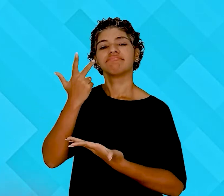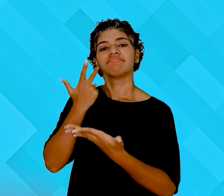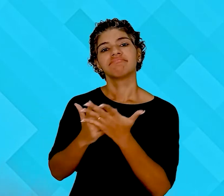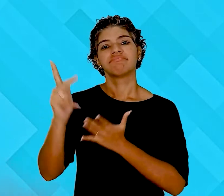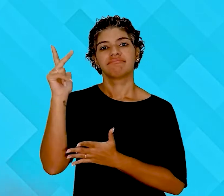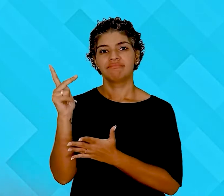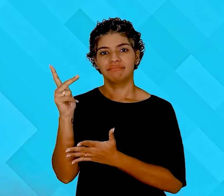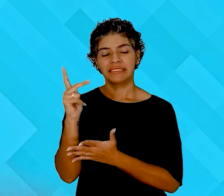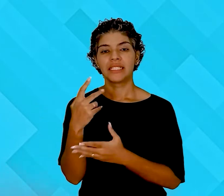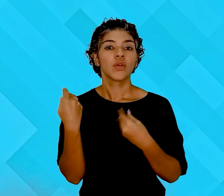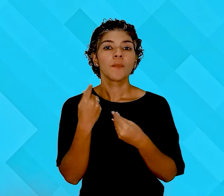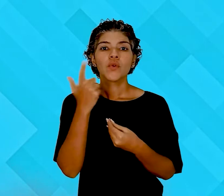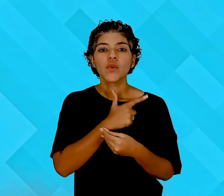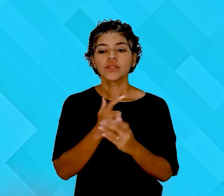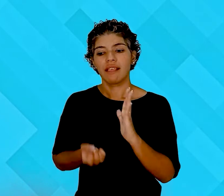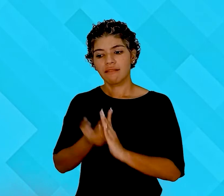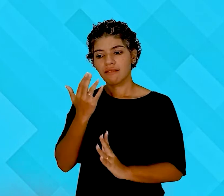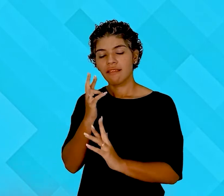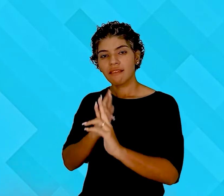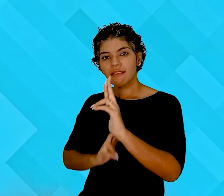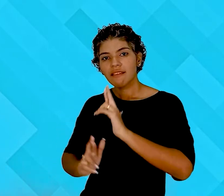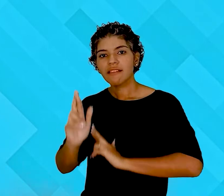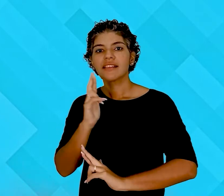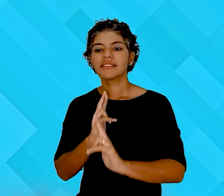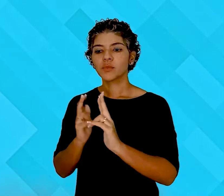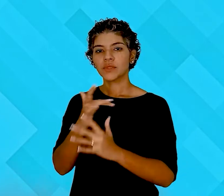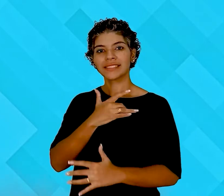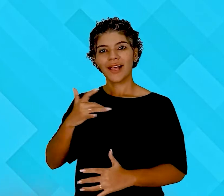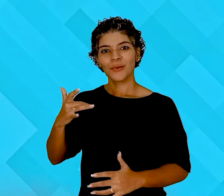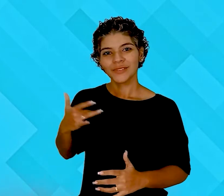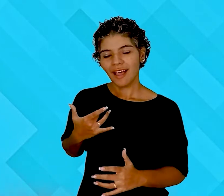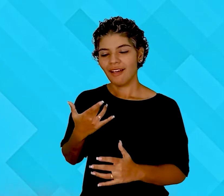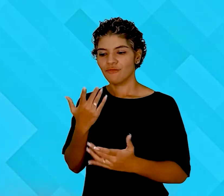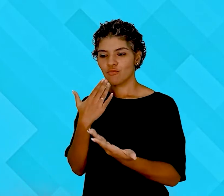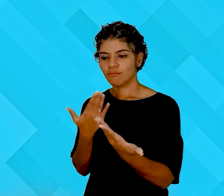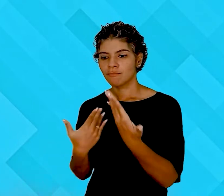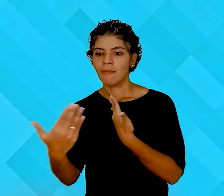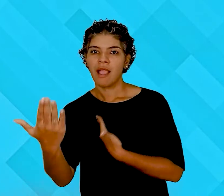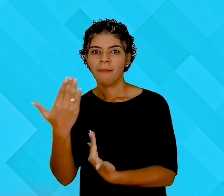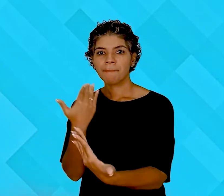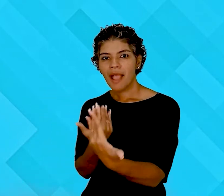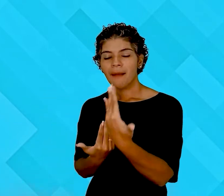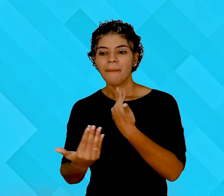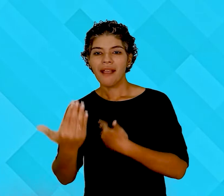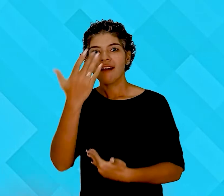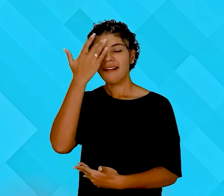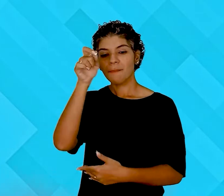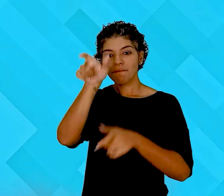público ao comunicar um bem cultural, ao comunicar uma produção cultural? Como a gente